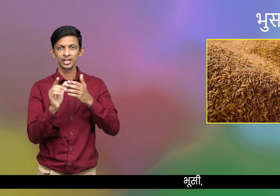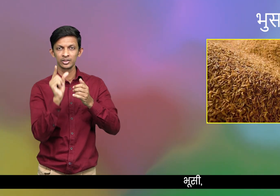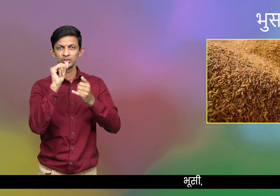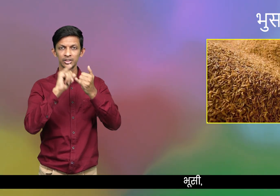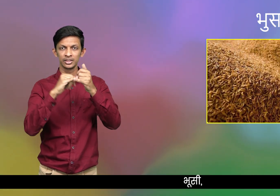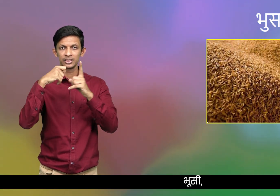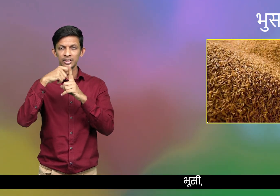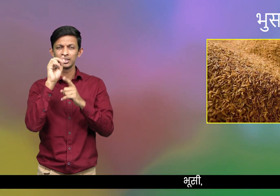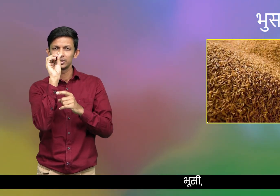भूसी,